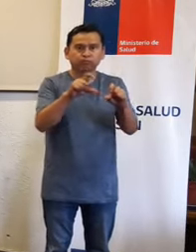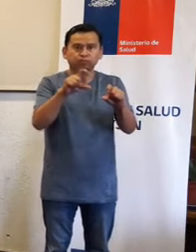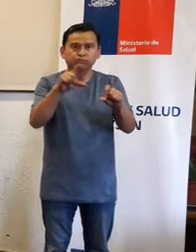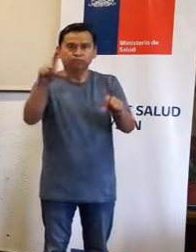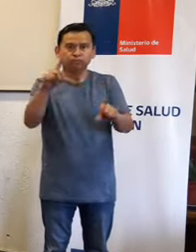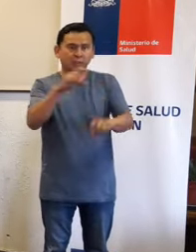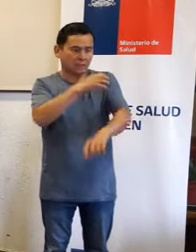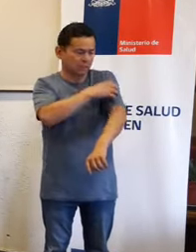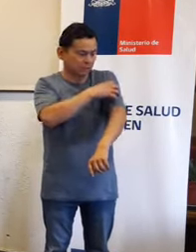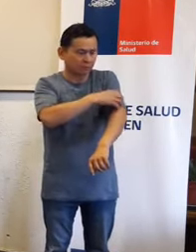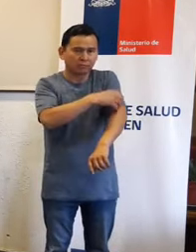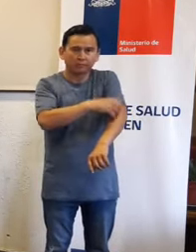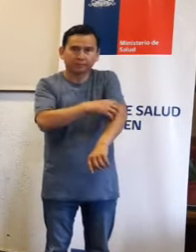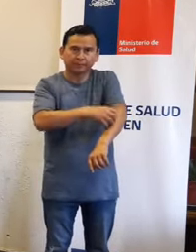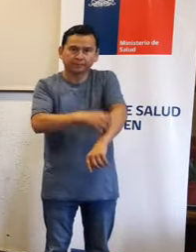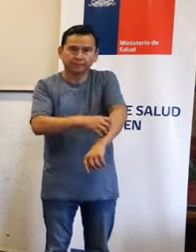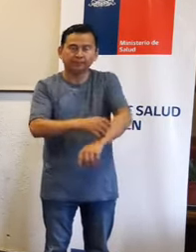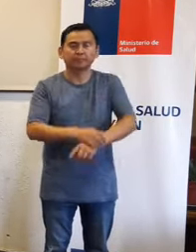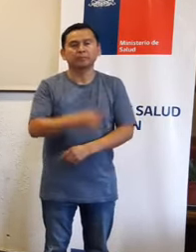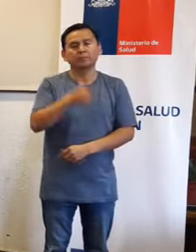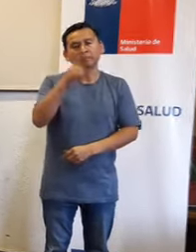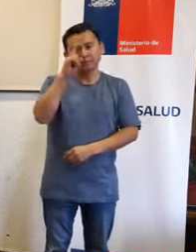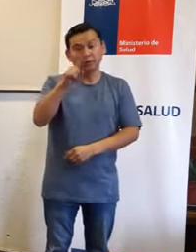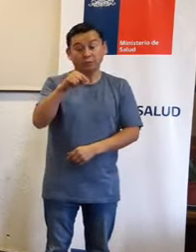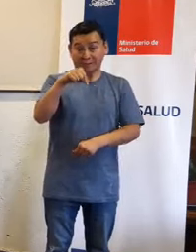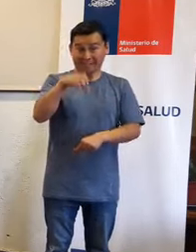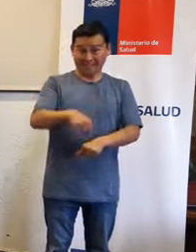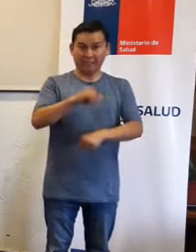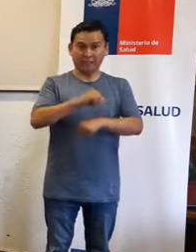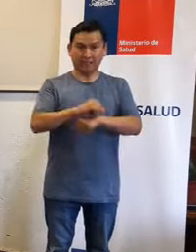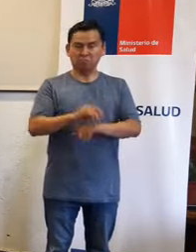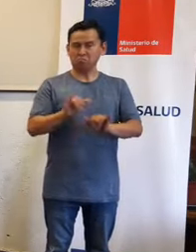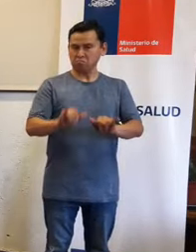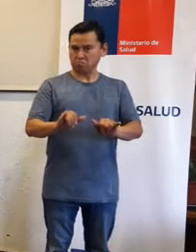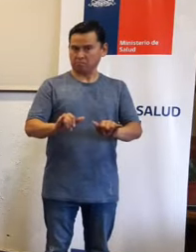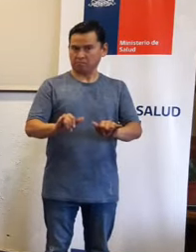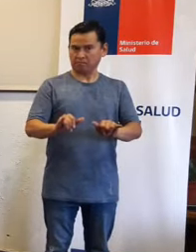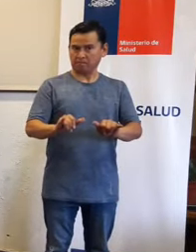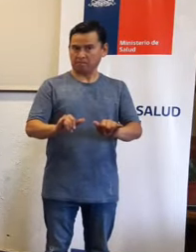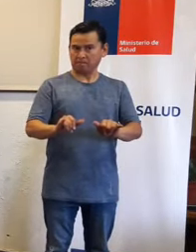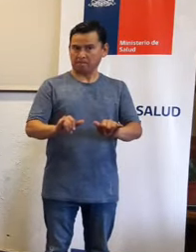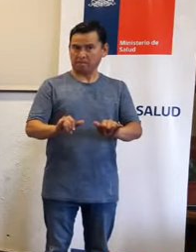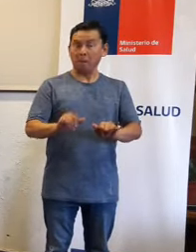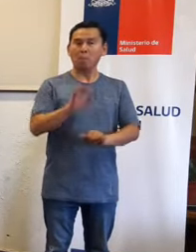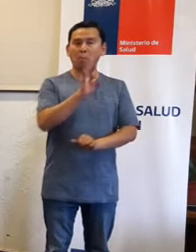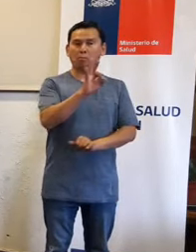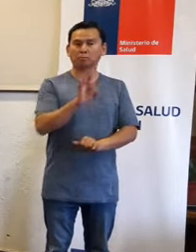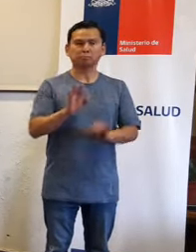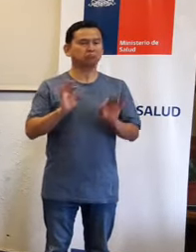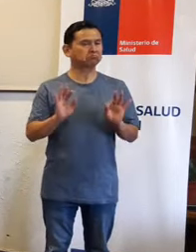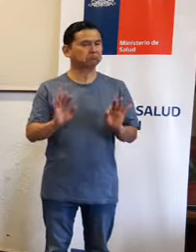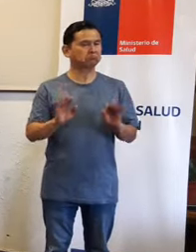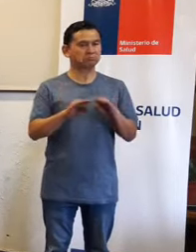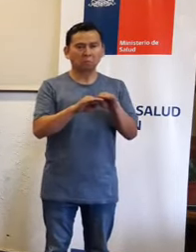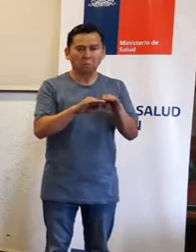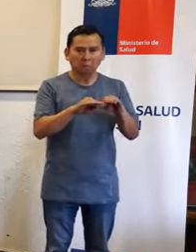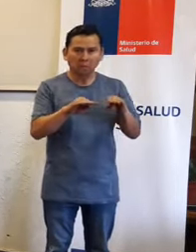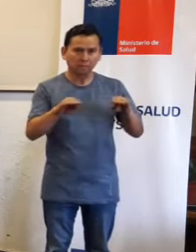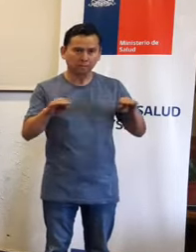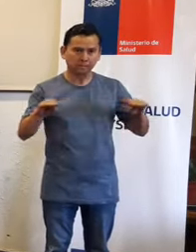de las regiones. Sin embargo, en nuestra región nos mantenemos con estadísticas que son, de alguna forma,